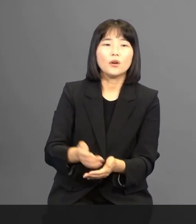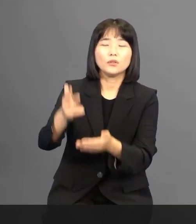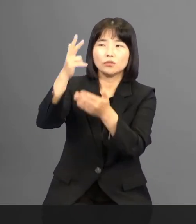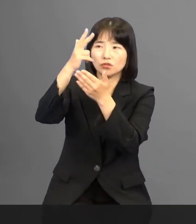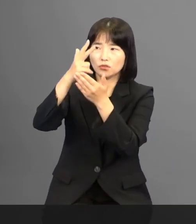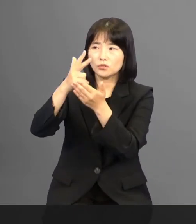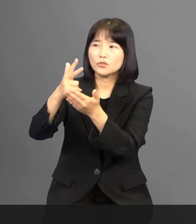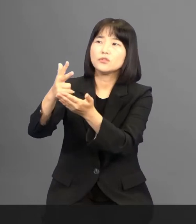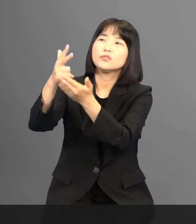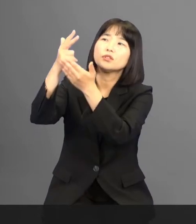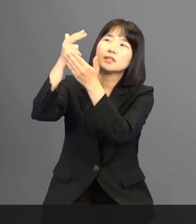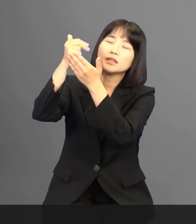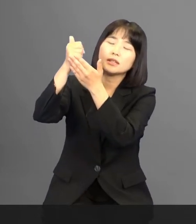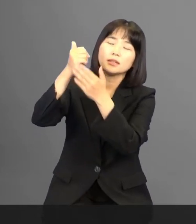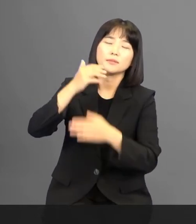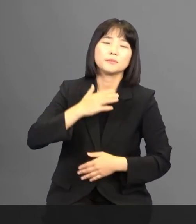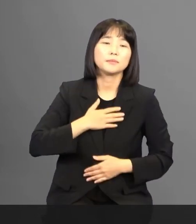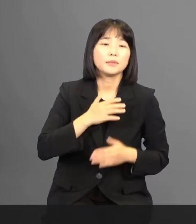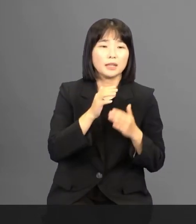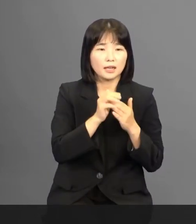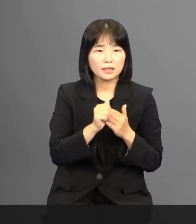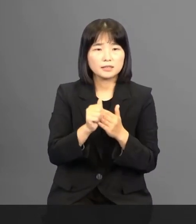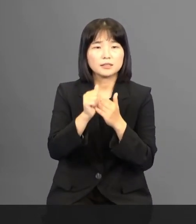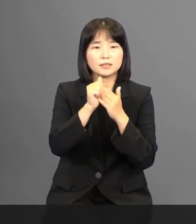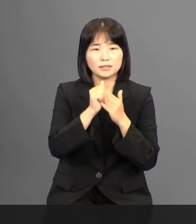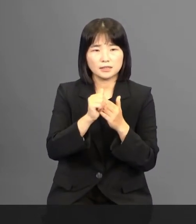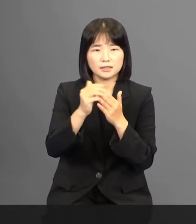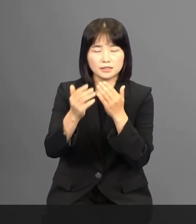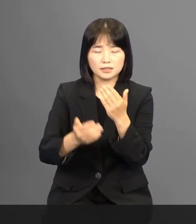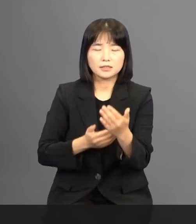오 주님 나를